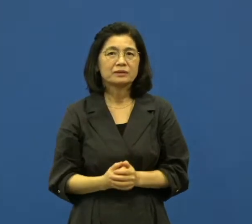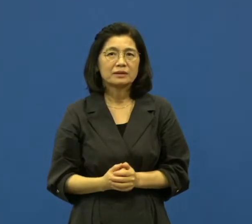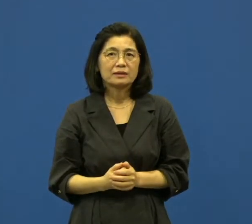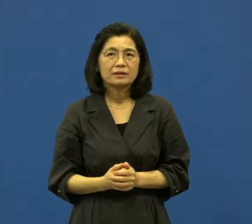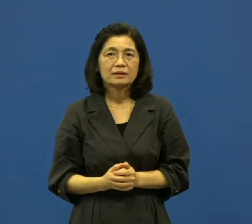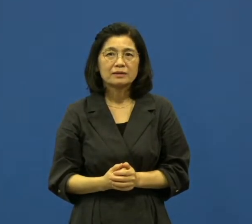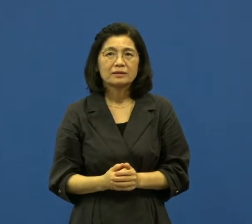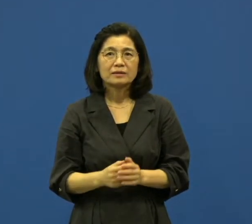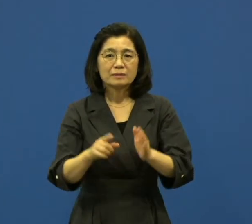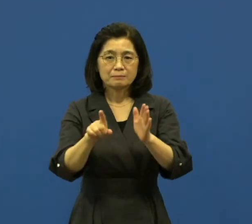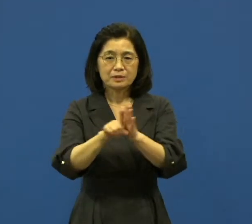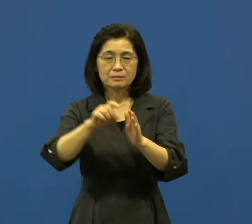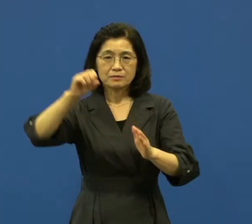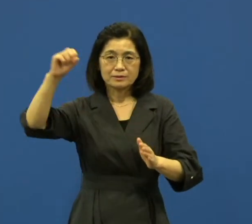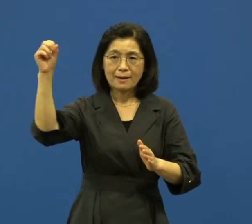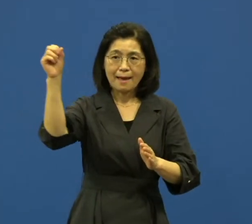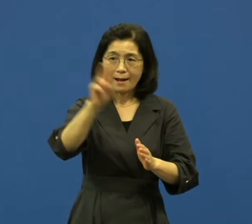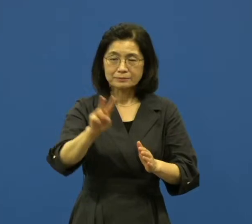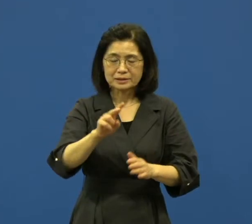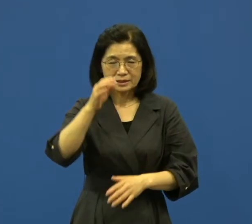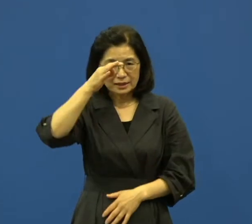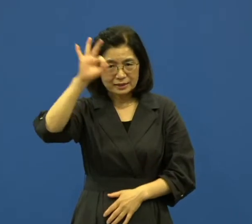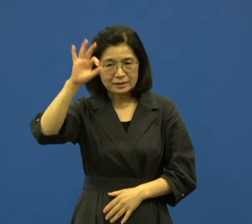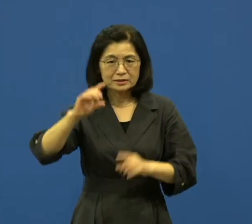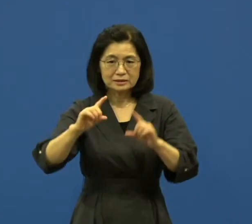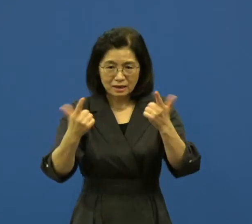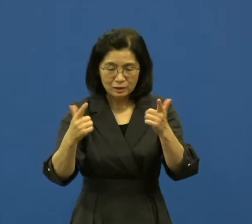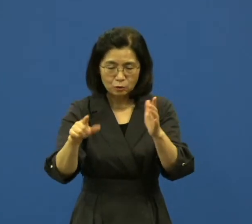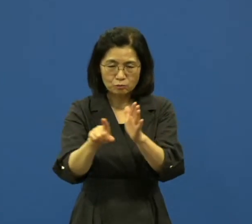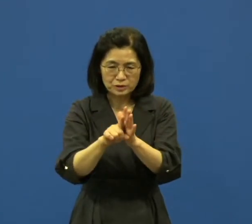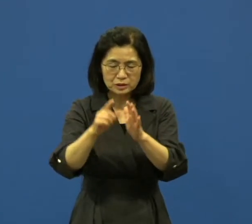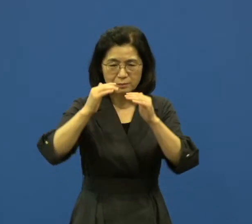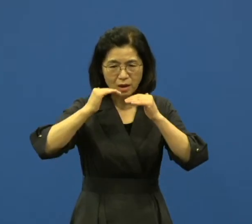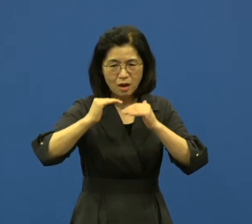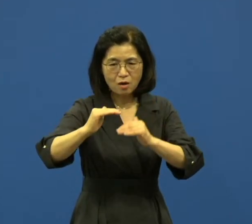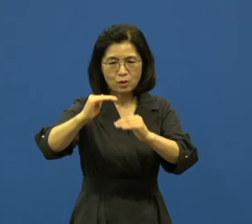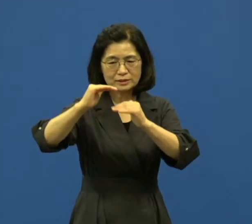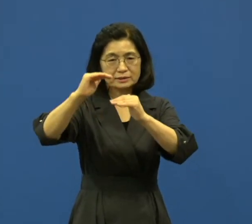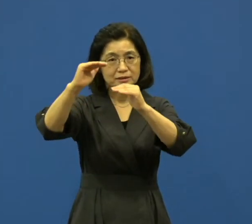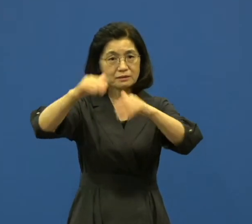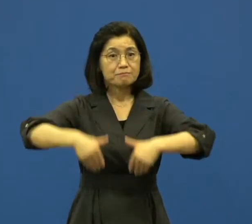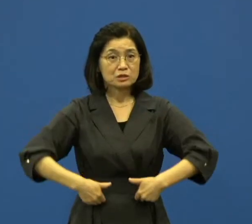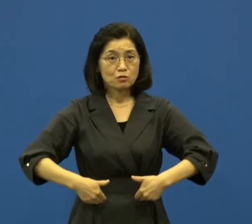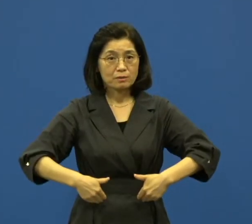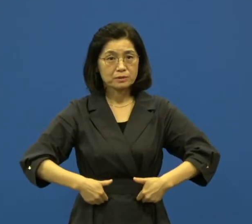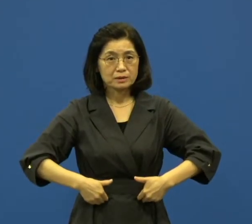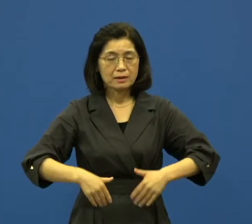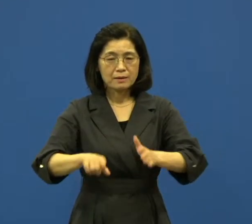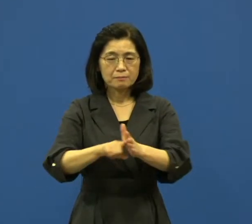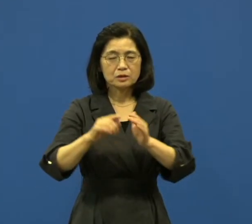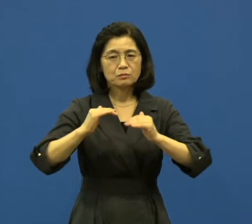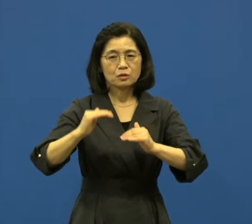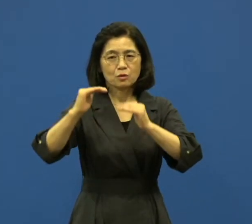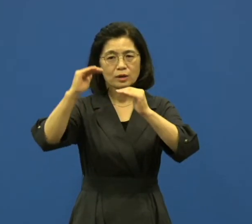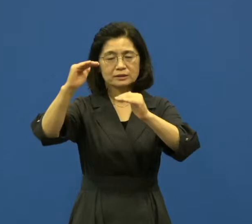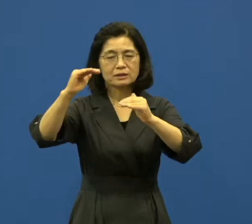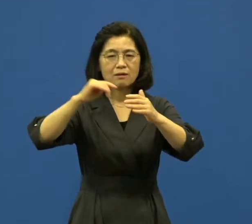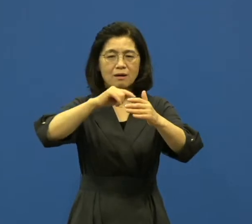믿음의 과정이 필요합니다. 그리고 그 믿음의 과정에서 우리는 의심을 할 수도 있습니다. 그래서